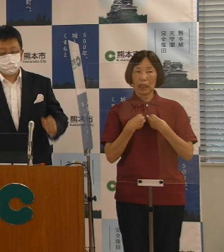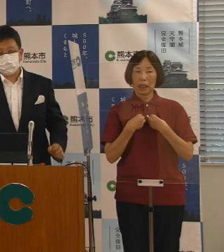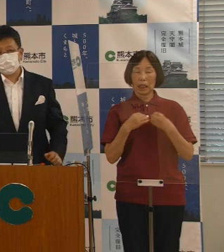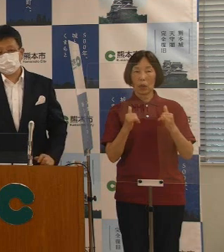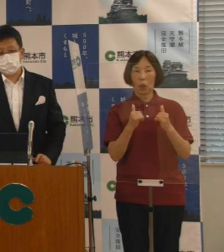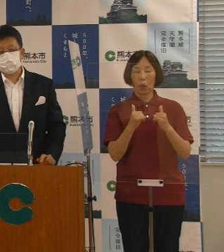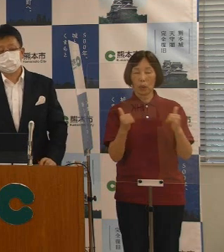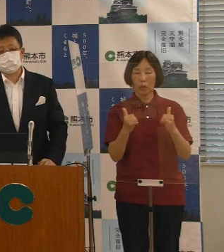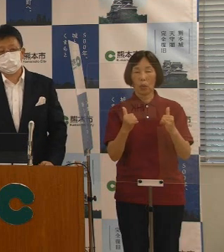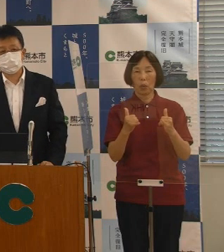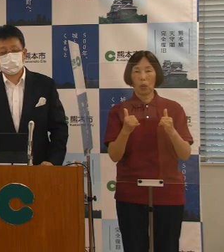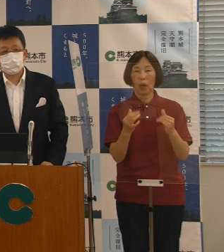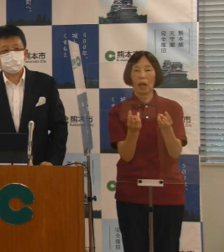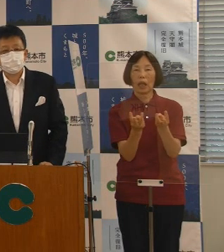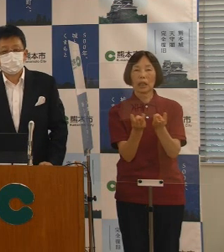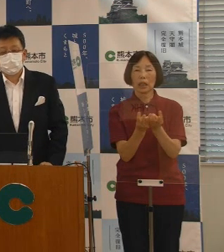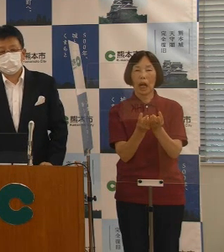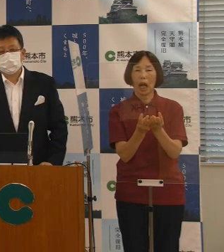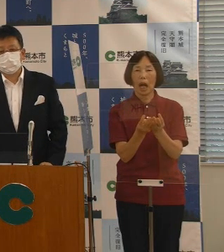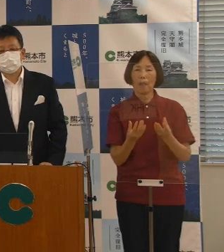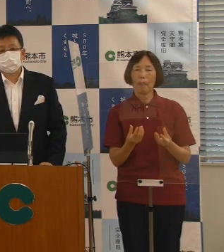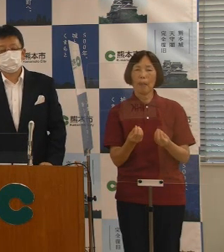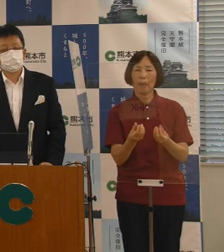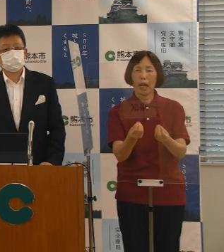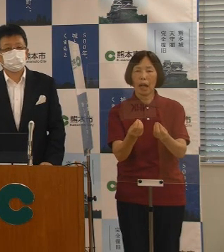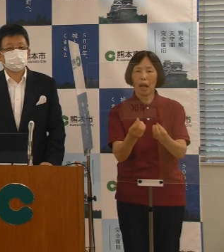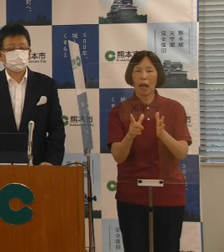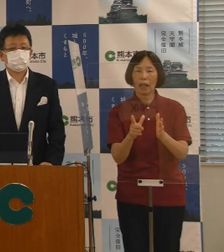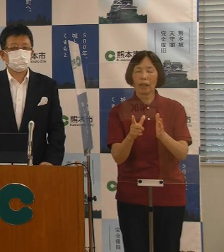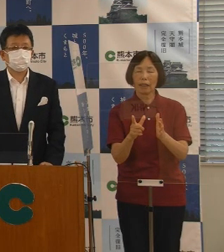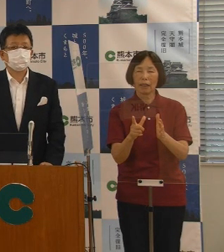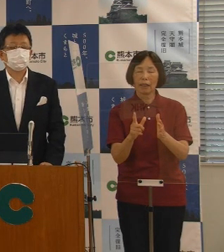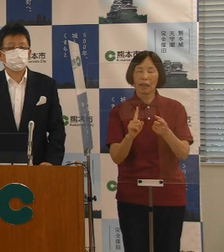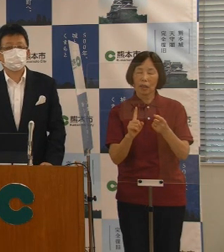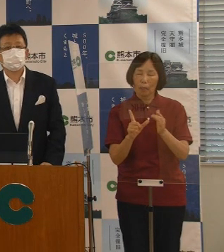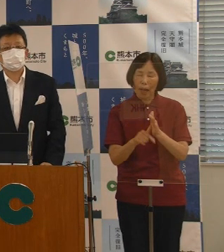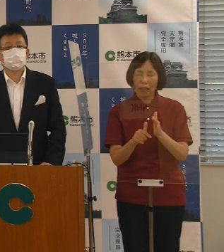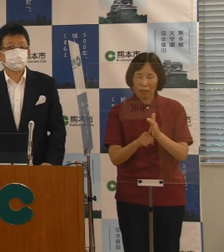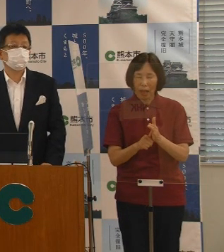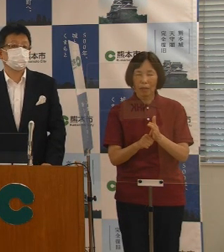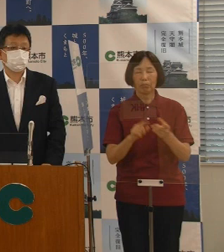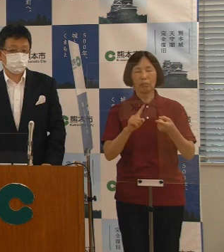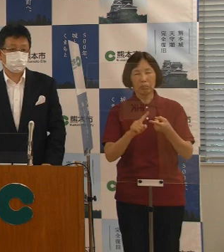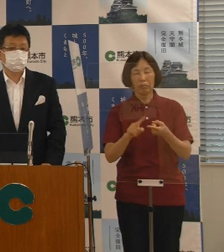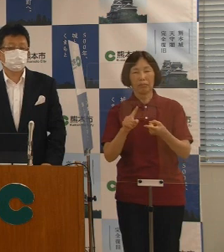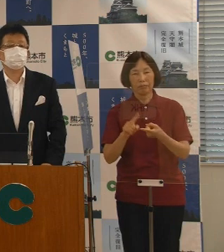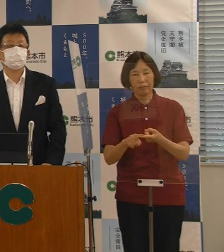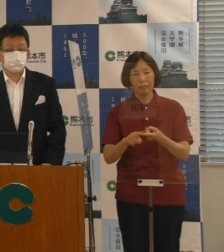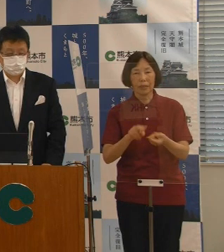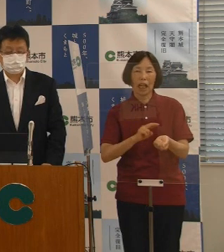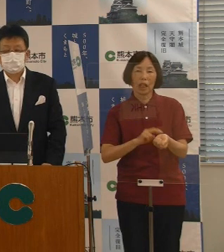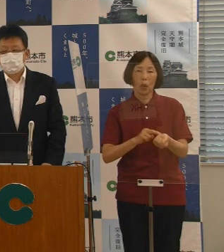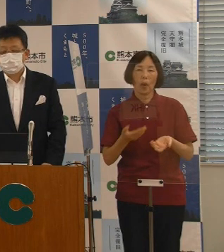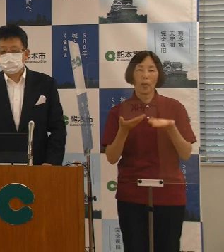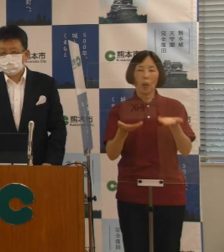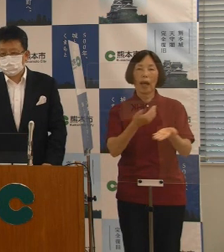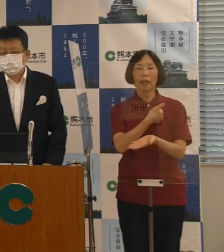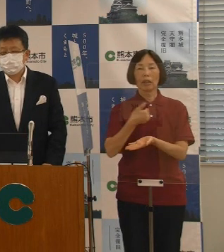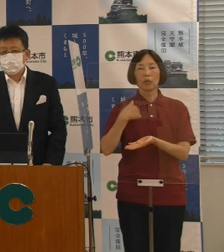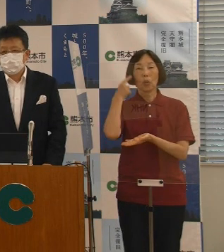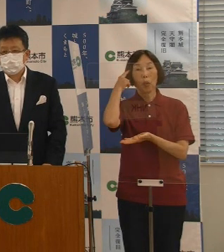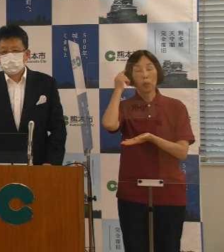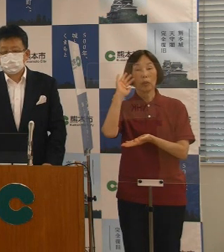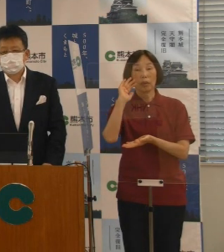上増えなければですね、なんとか皆さんにもですね、適切な医療を提供することができるというふうに思います。